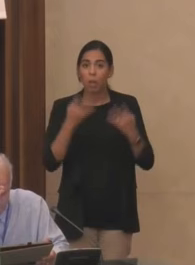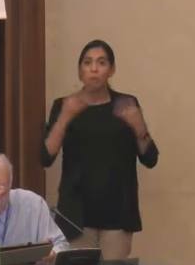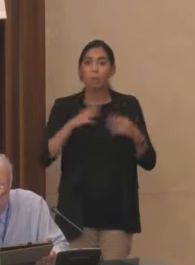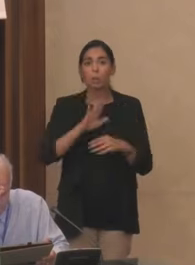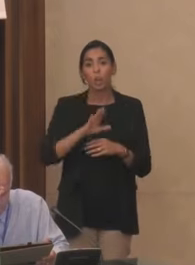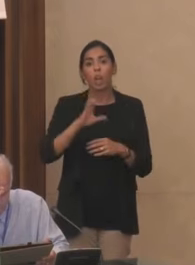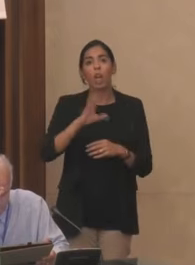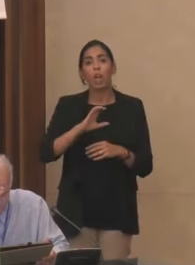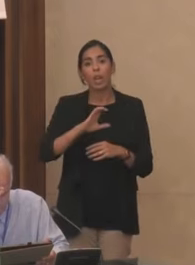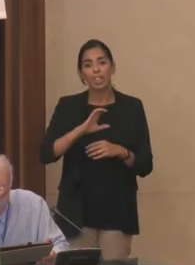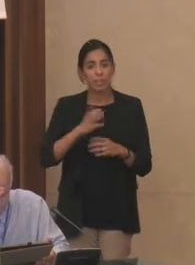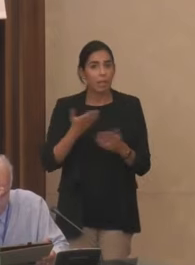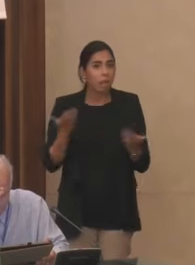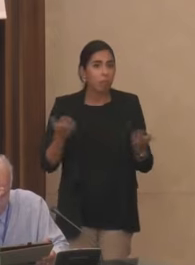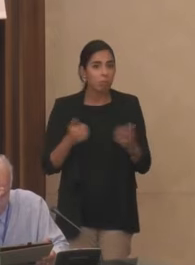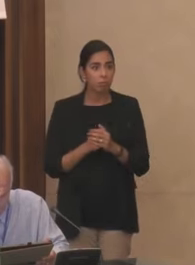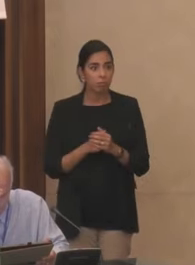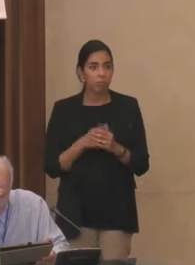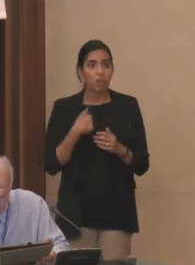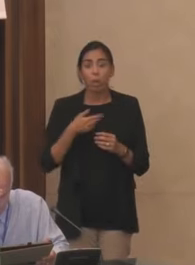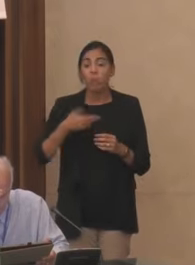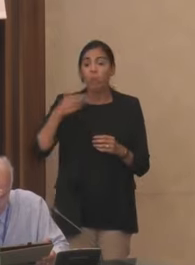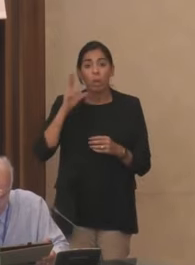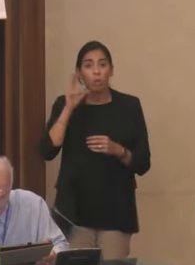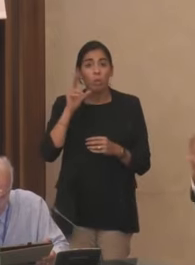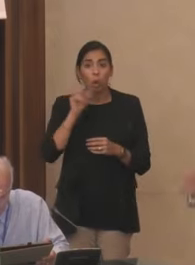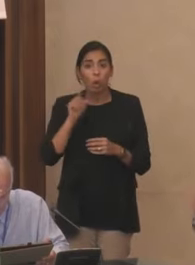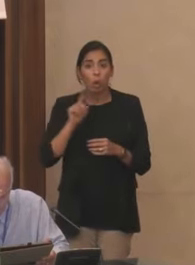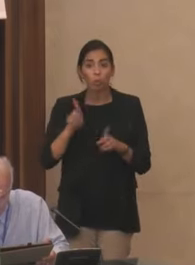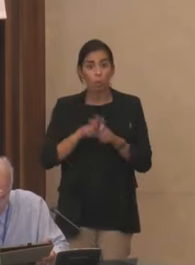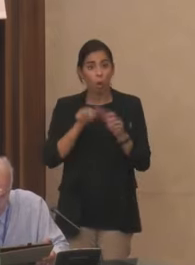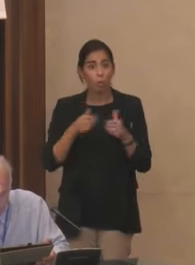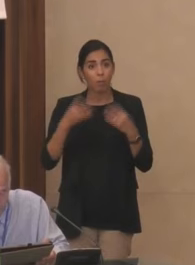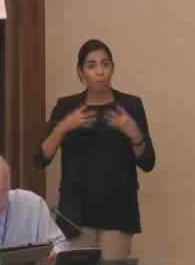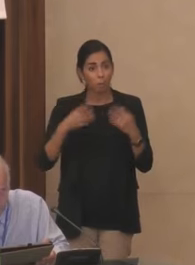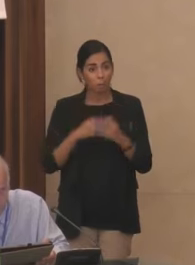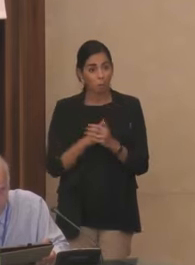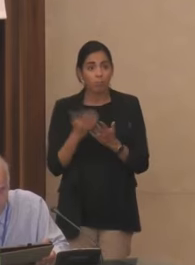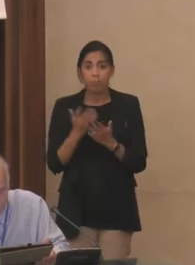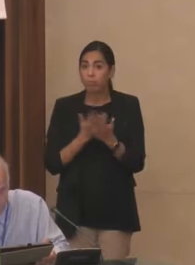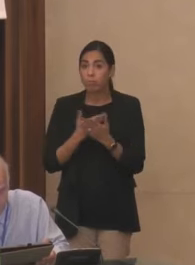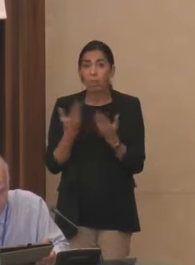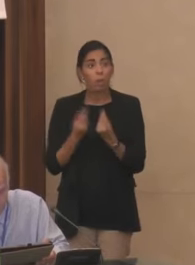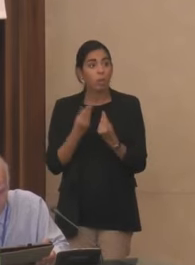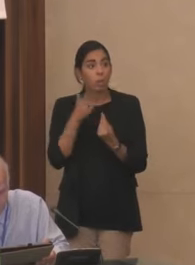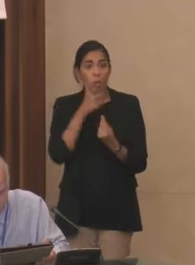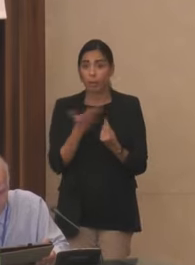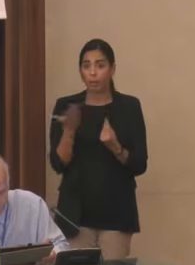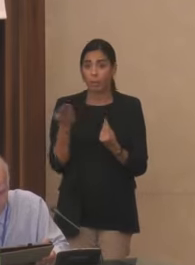bromexina. Io non la conoscevo come funzione, me ne ha parlato il collega bravissimo Paolo